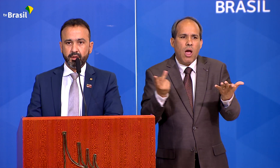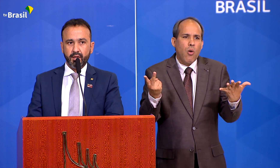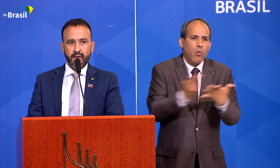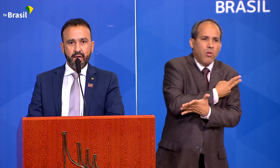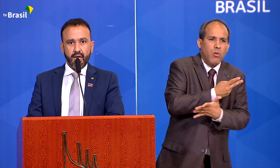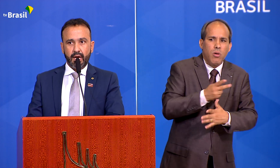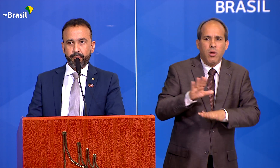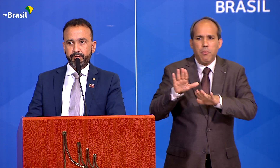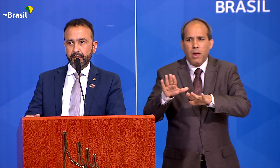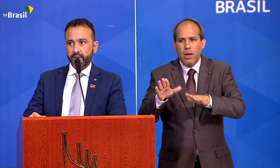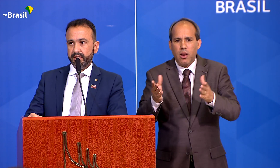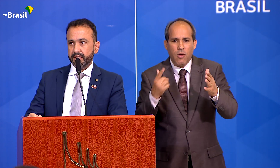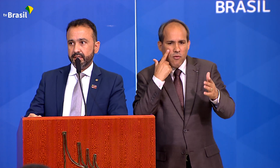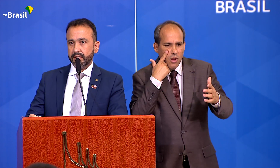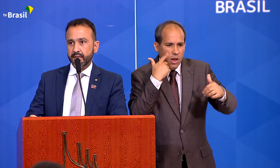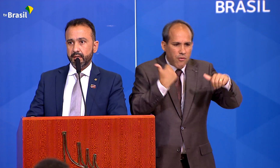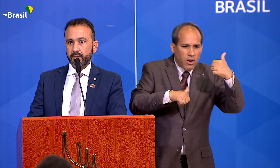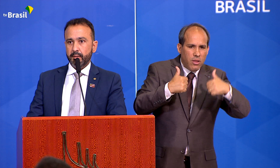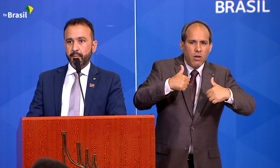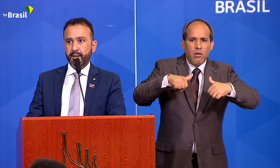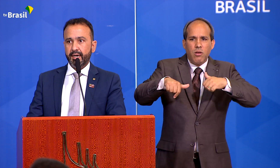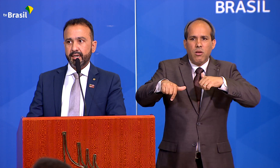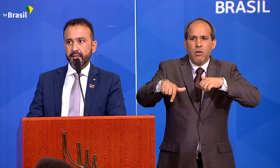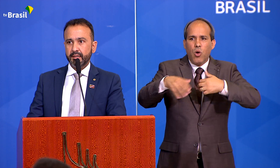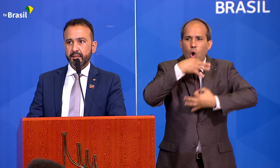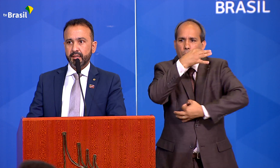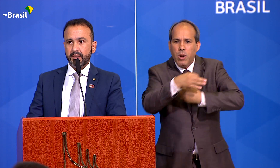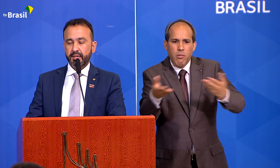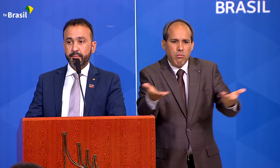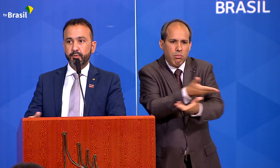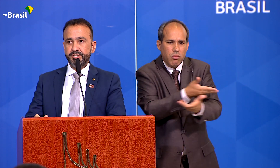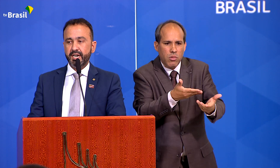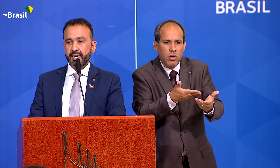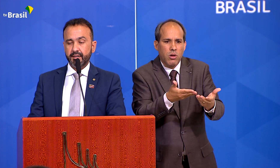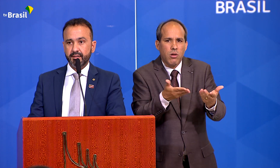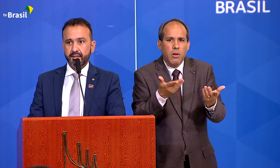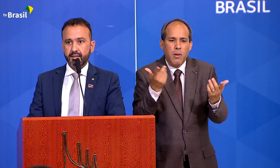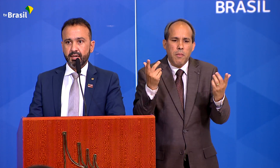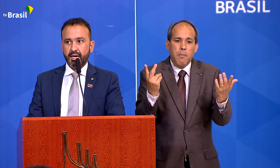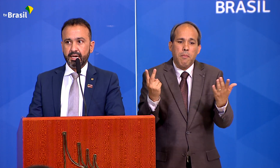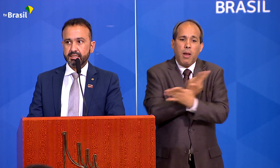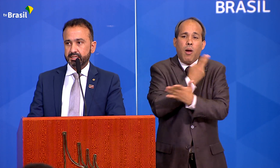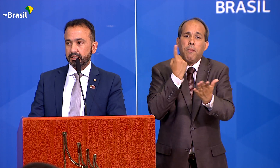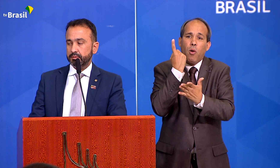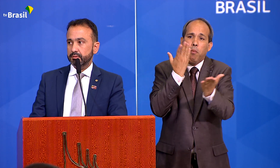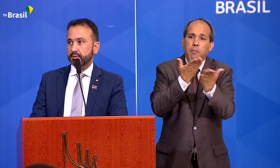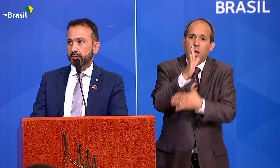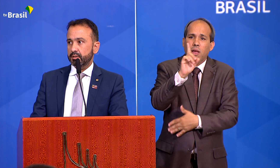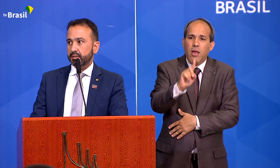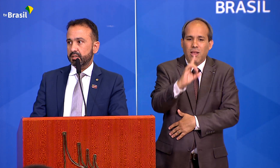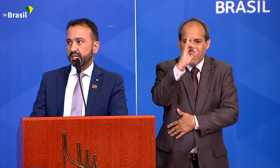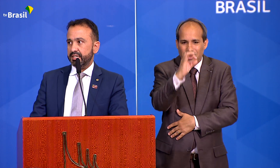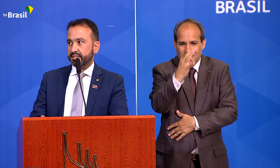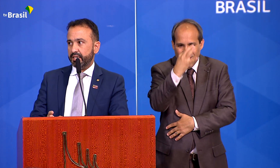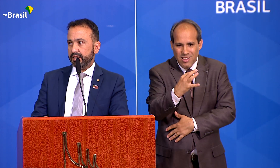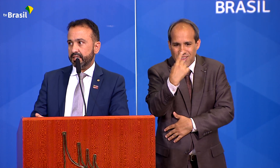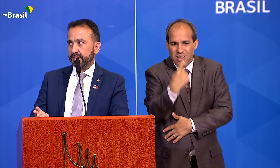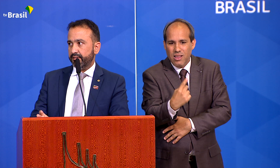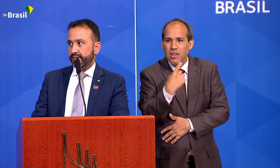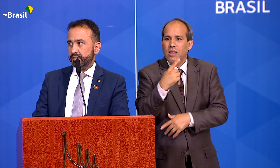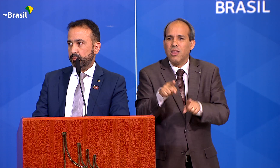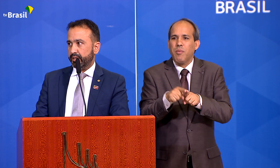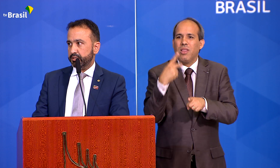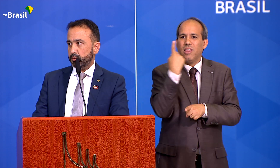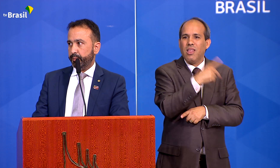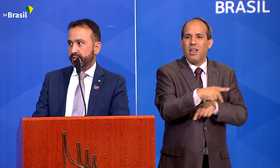contrapesos aproveito ainda para repudiar a ação que a